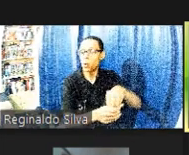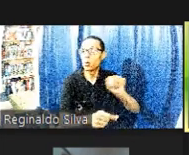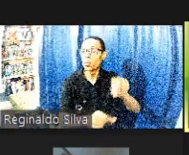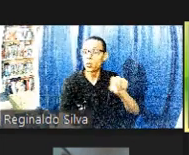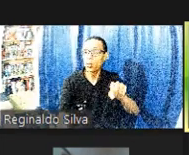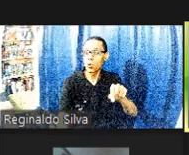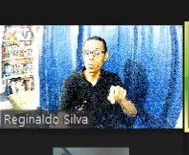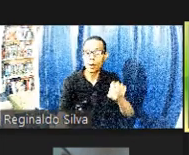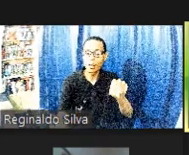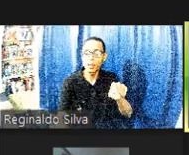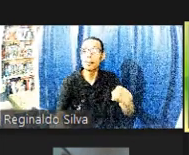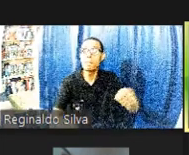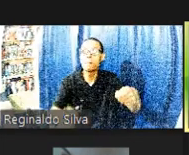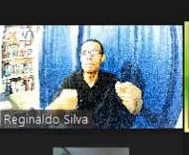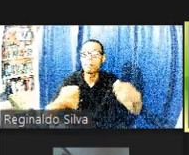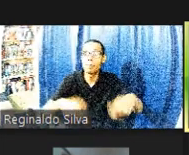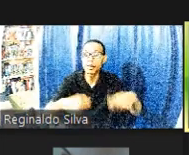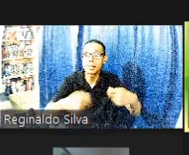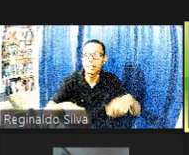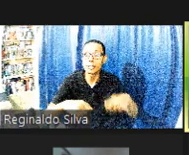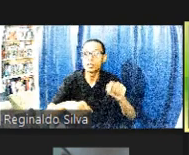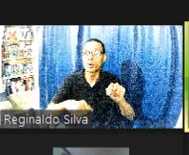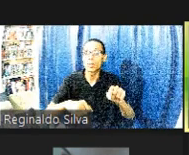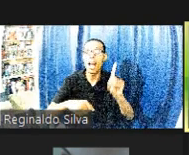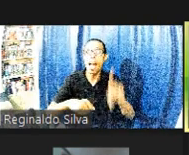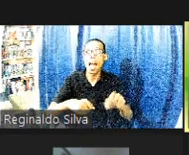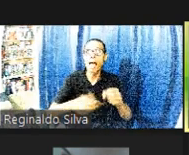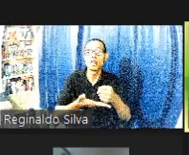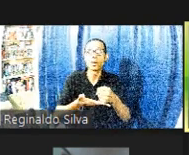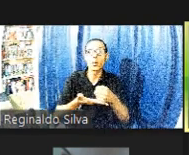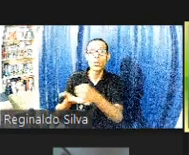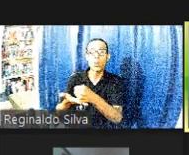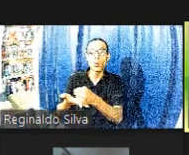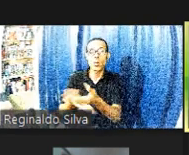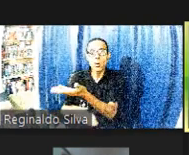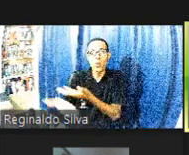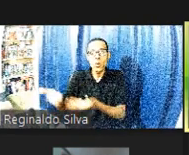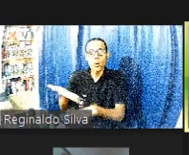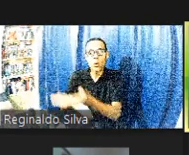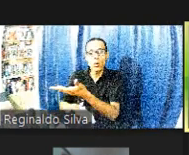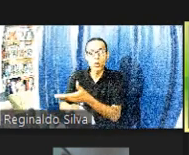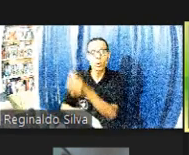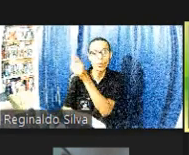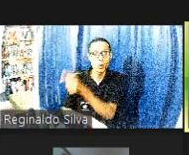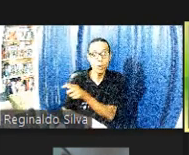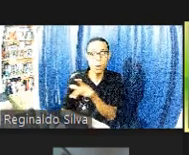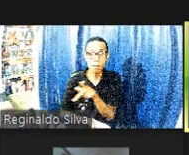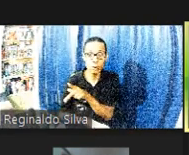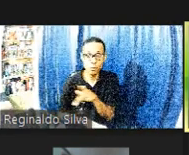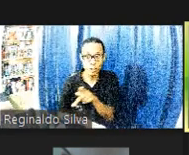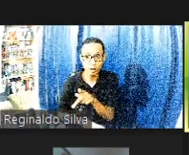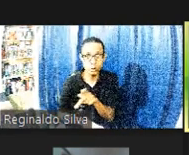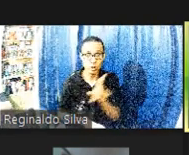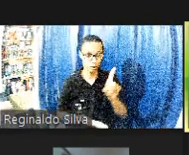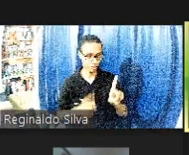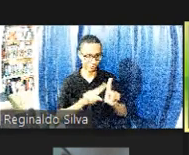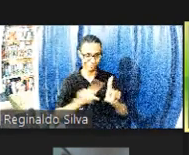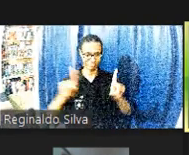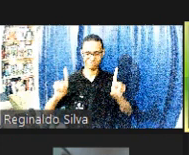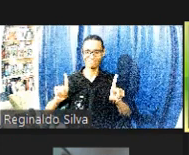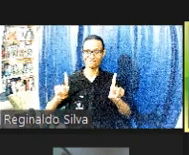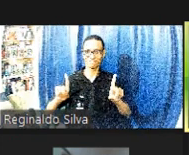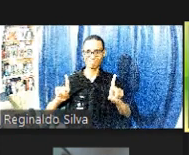ele seja visto como um colaborador, como parceiro do professor, para auxiliar